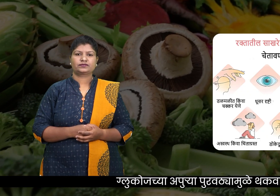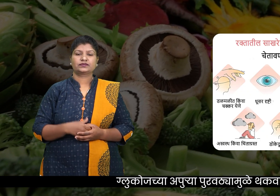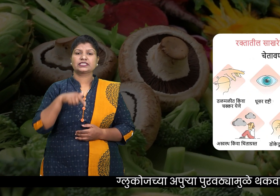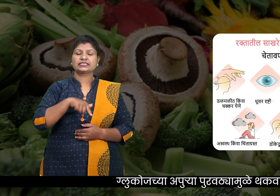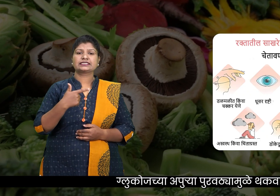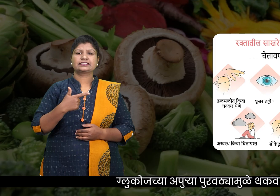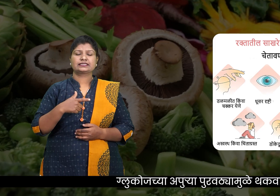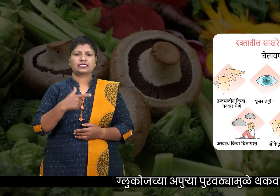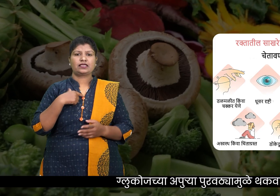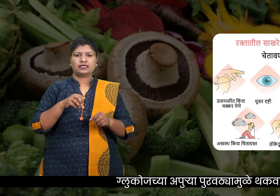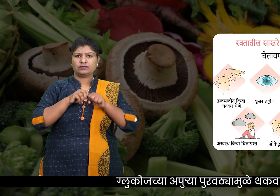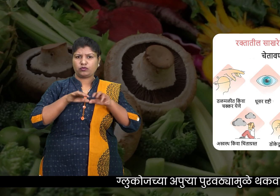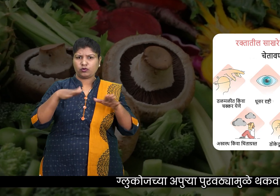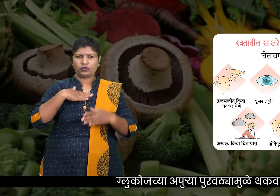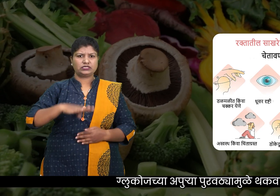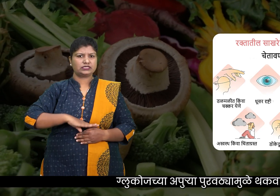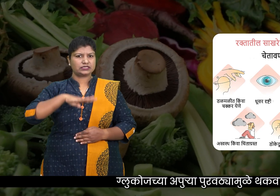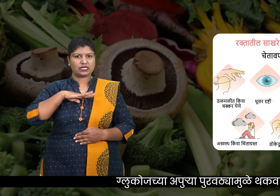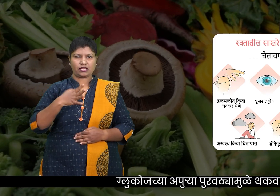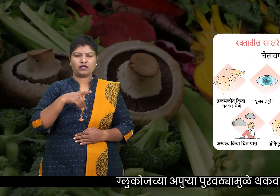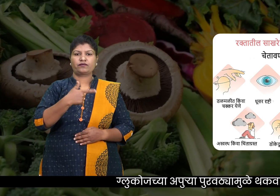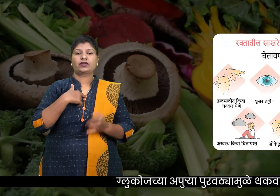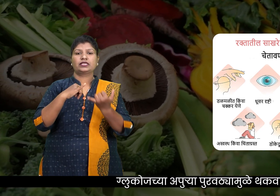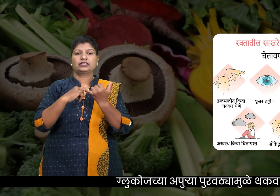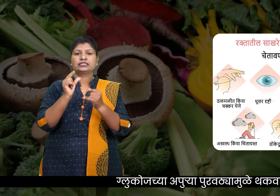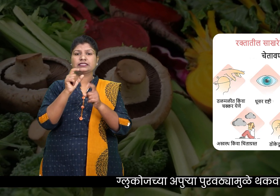ग्लुकोजचा अपुऱ्या पुरवठ्यामुळे थकवा,